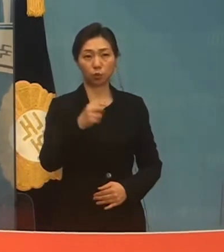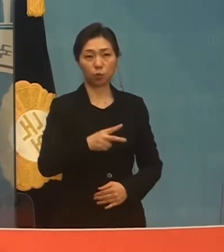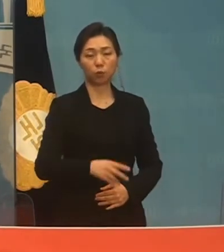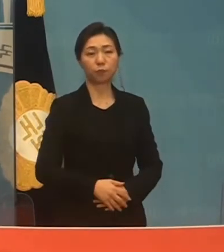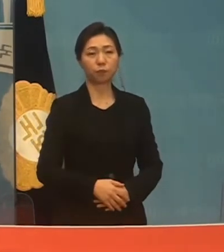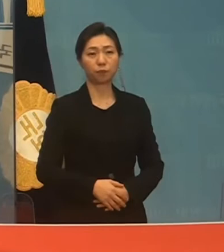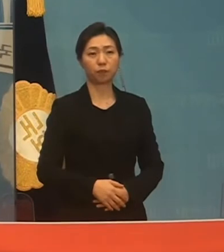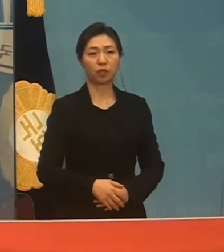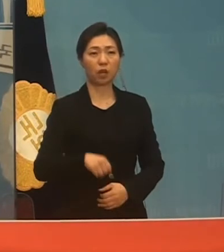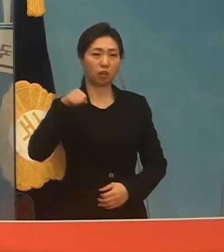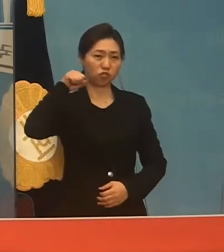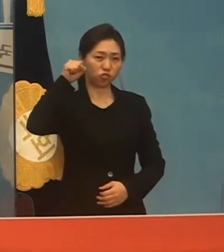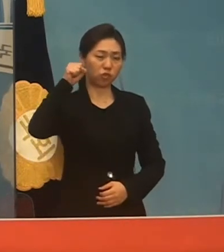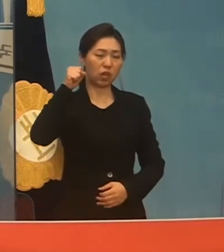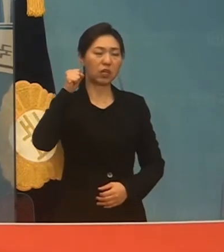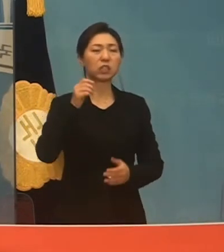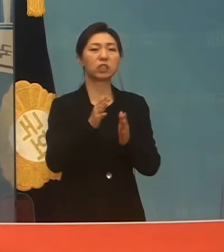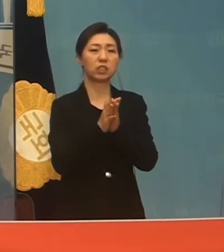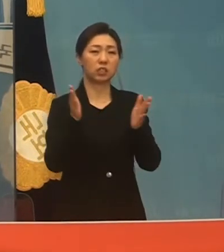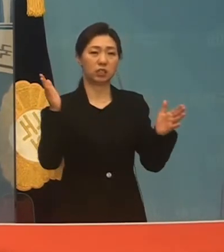이미 투쟁을 실행하고 있습니다.